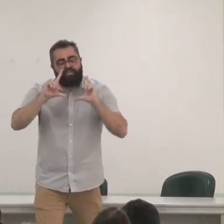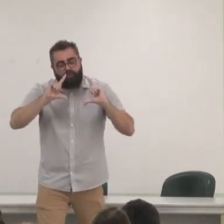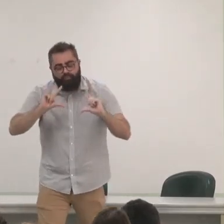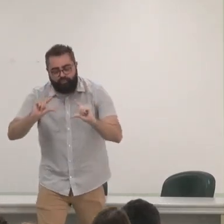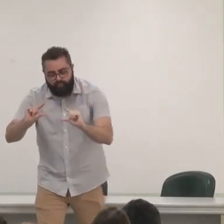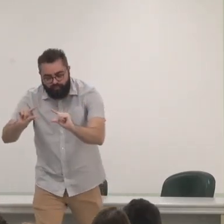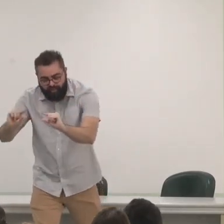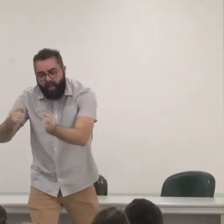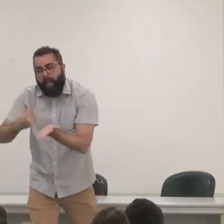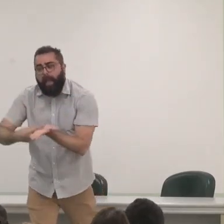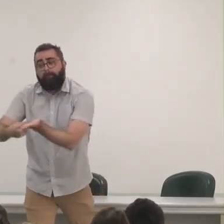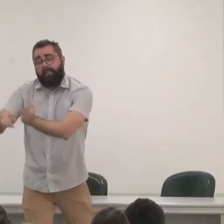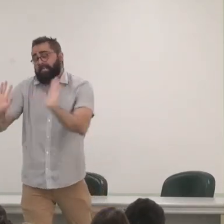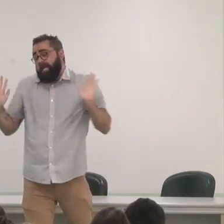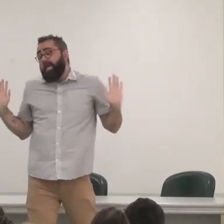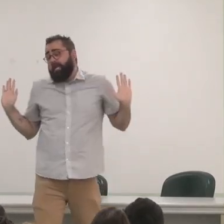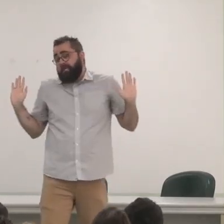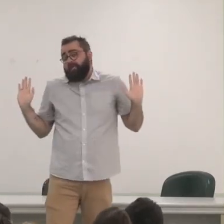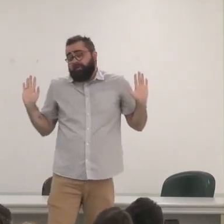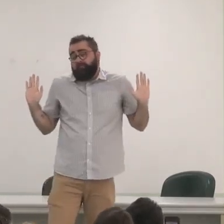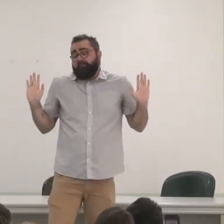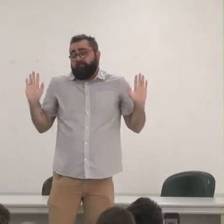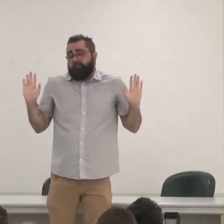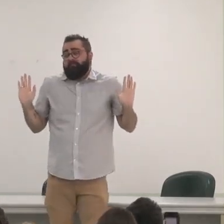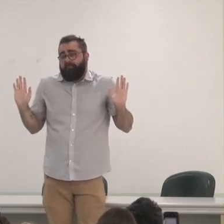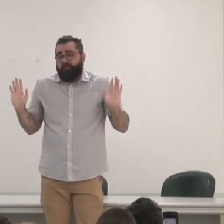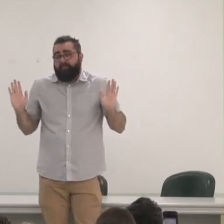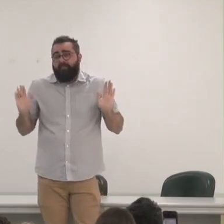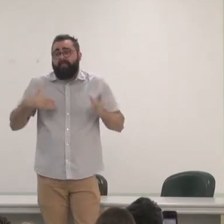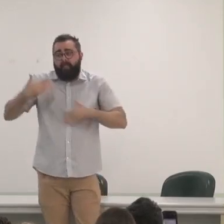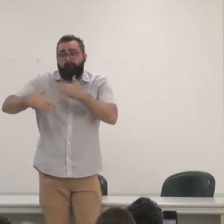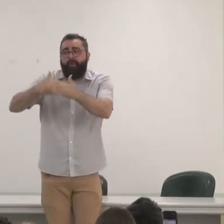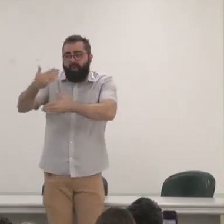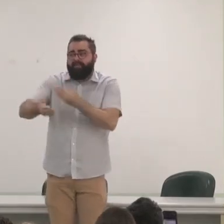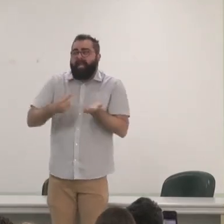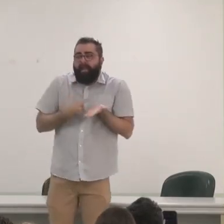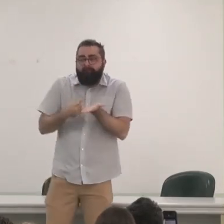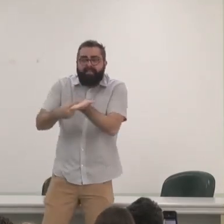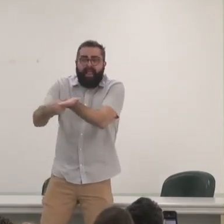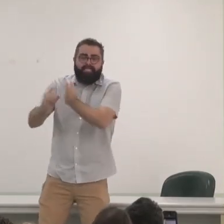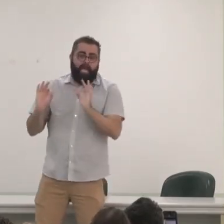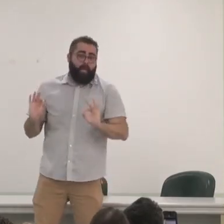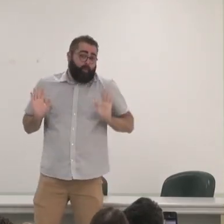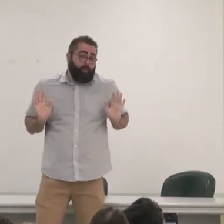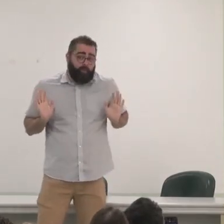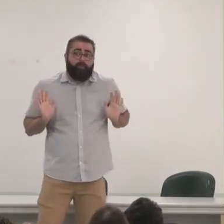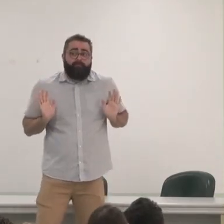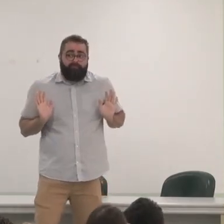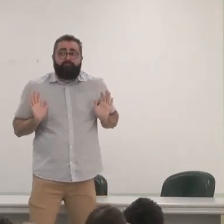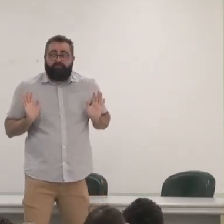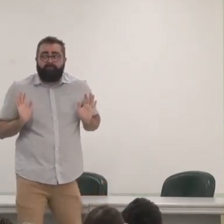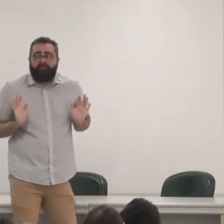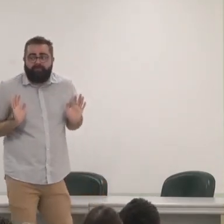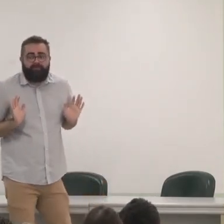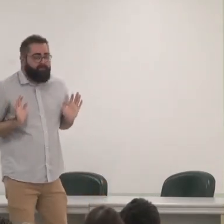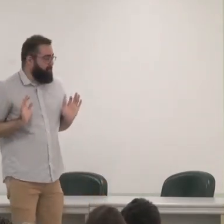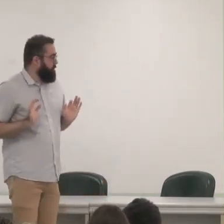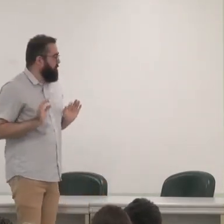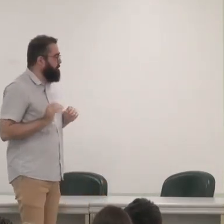as línguas, e com a evolução dessas línguas, esse fator icônico ele acaba sendo invisibilizado